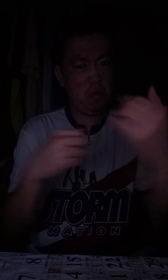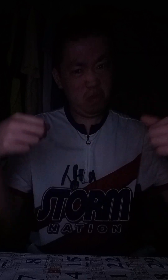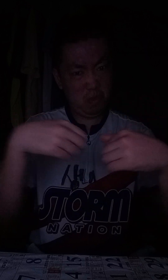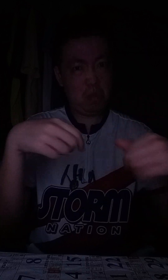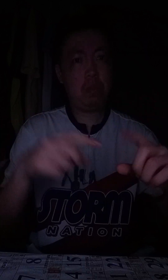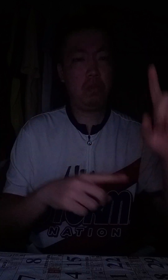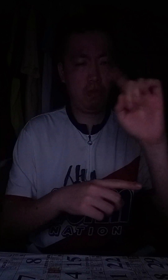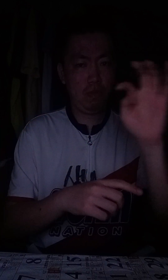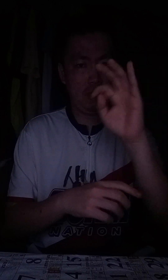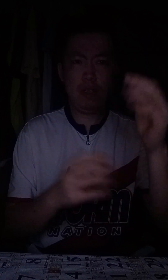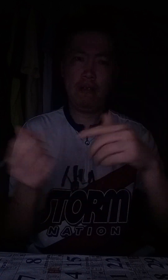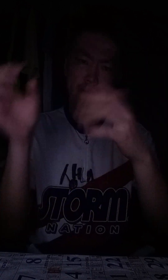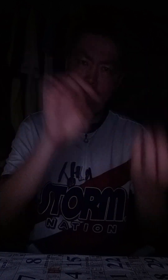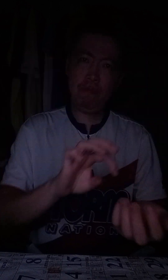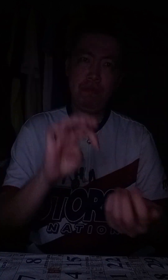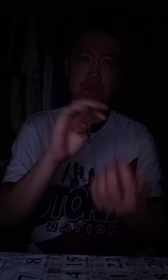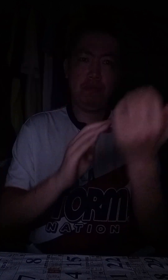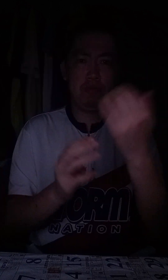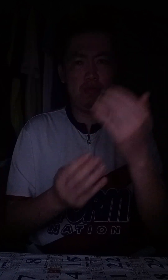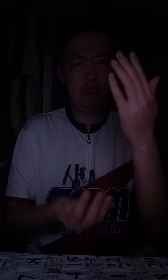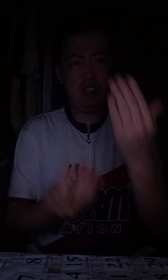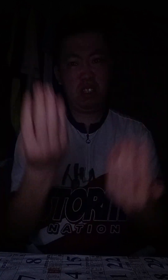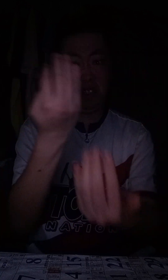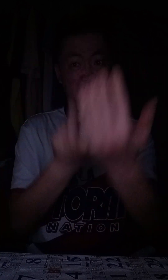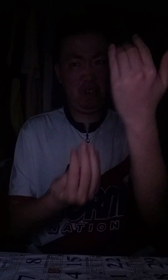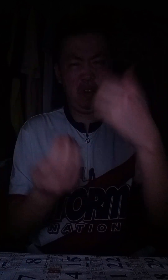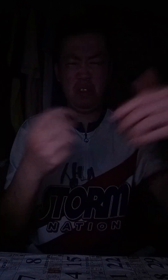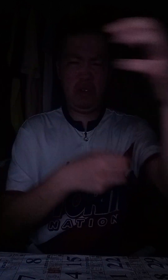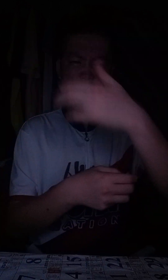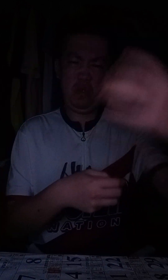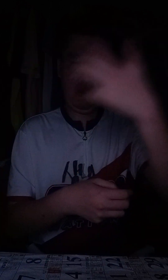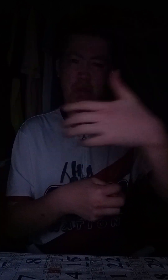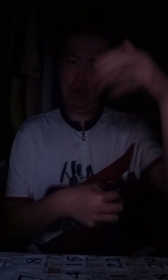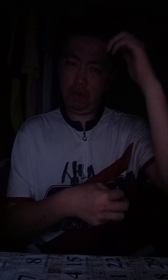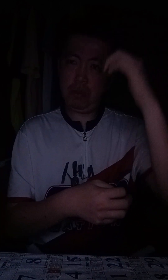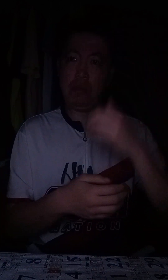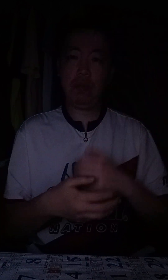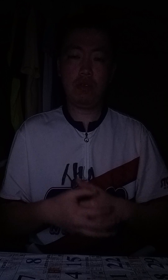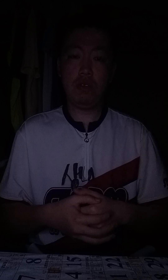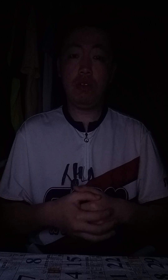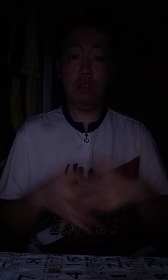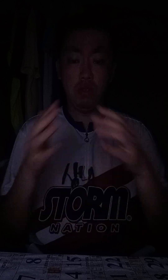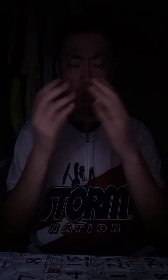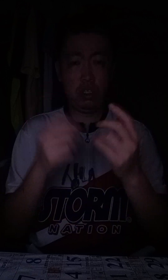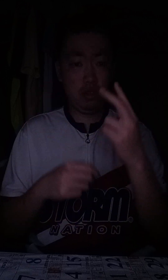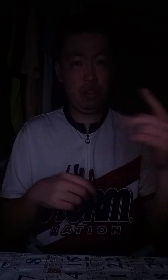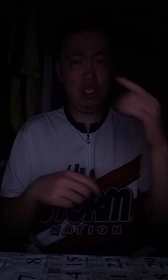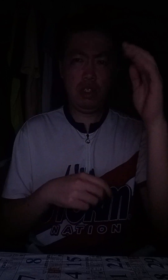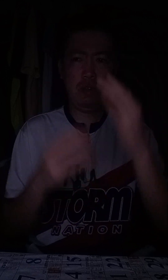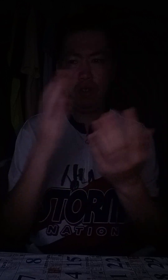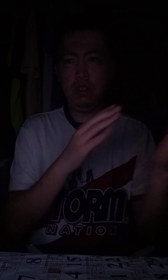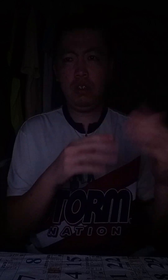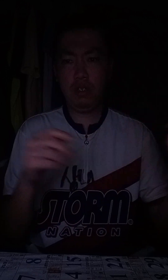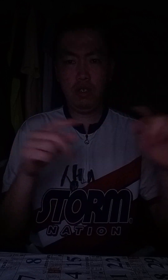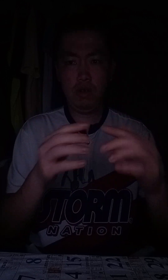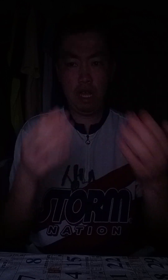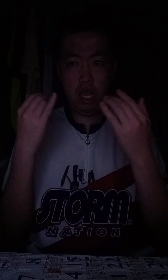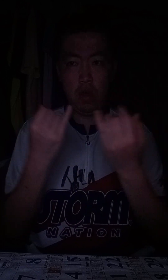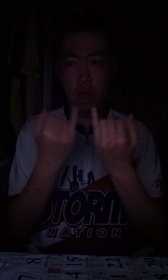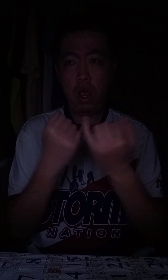뒤 전복됐고 이후 불길에 휩싸였습니다. 운전자 등 2명은 화재 직전 빠져나와